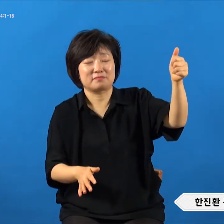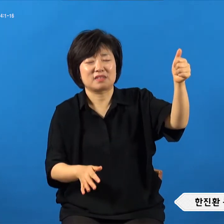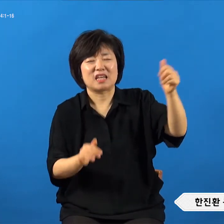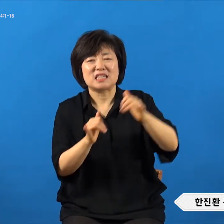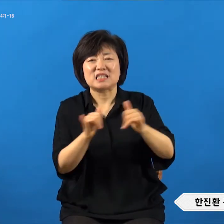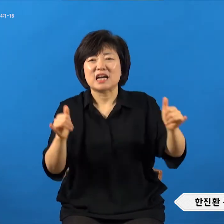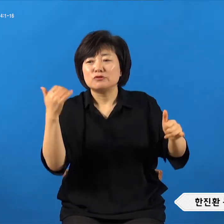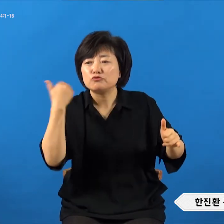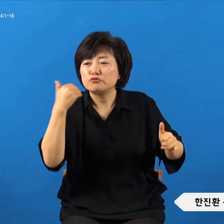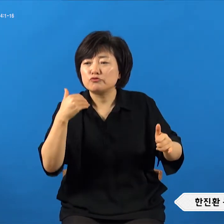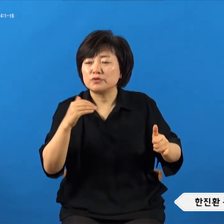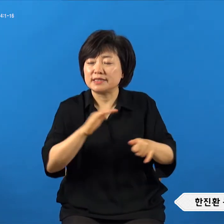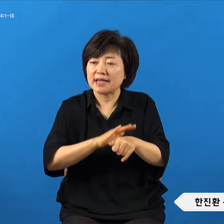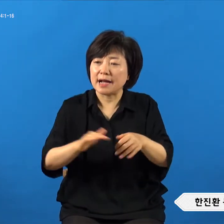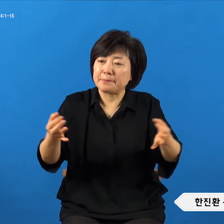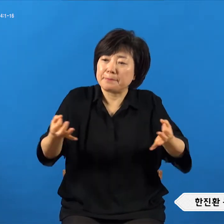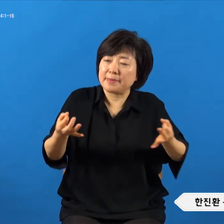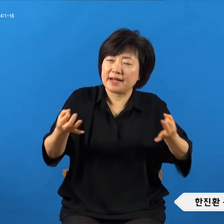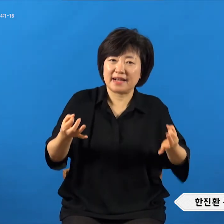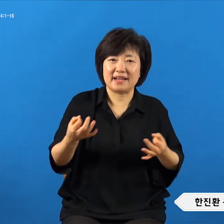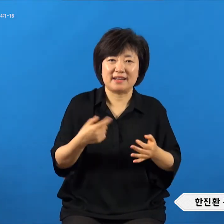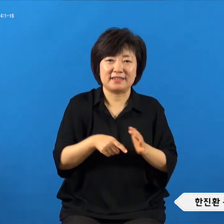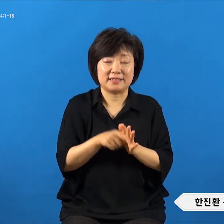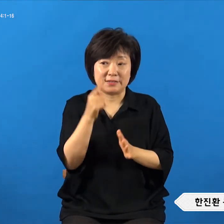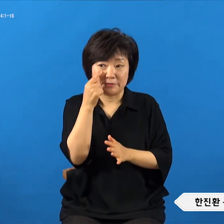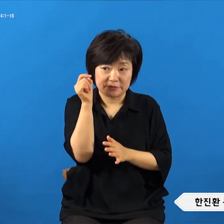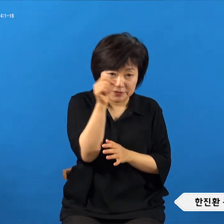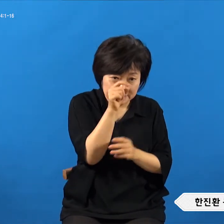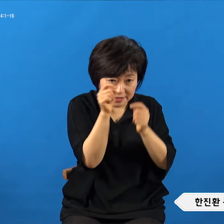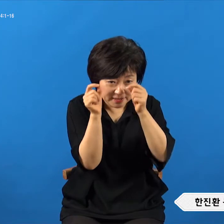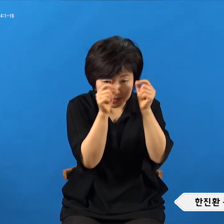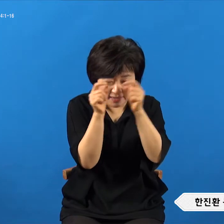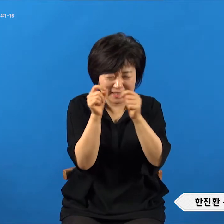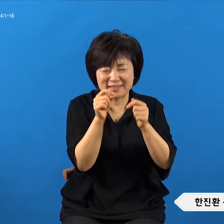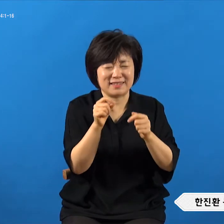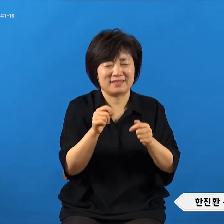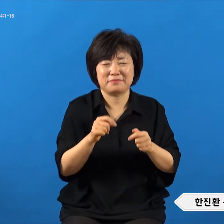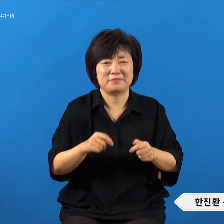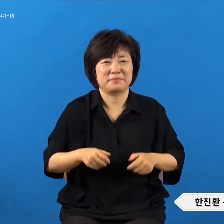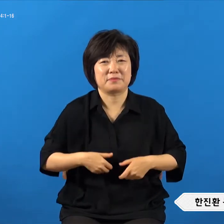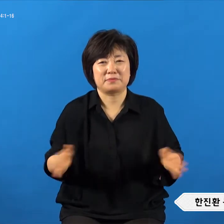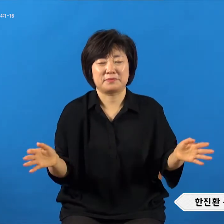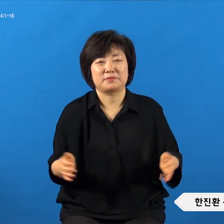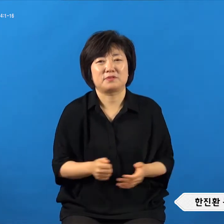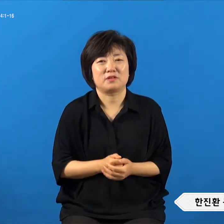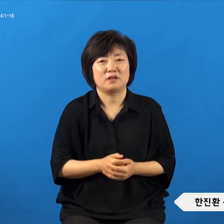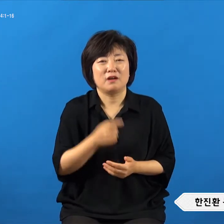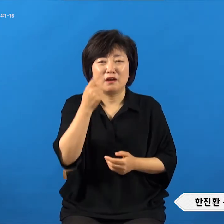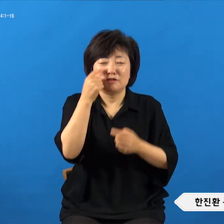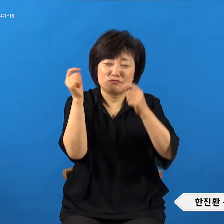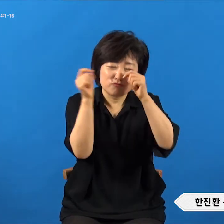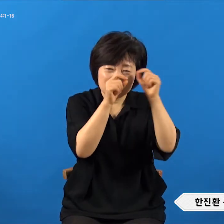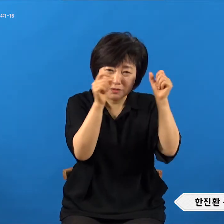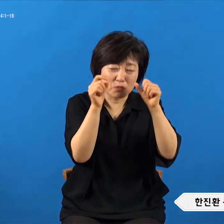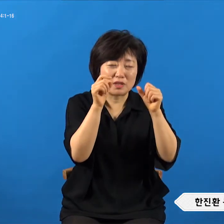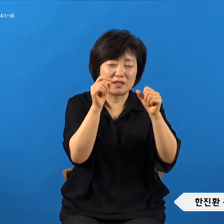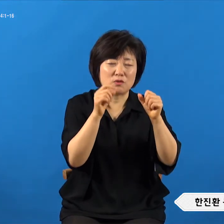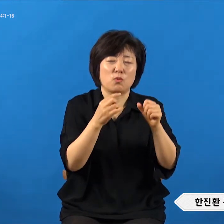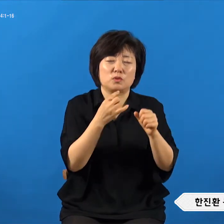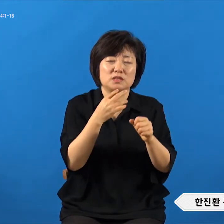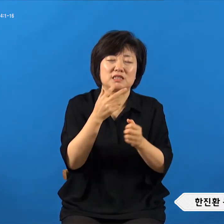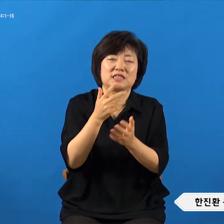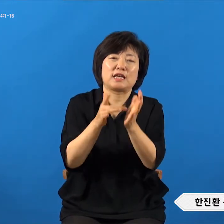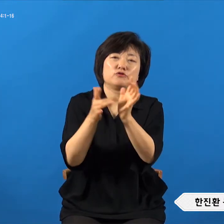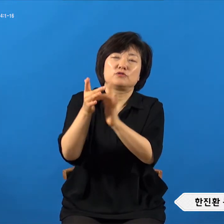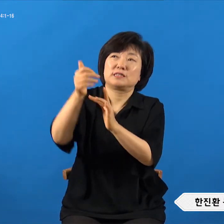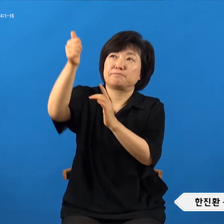인간 누구에게 잘 보이려고 눈치를 살피면서 그렇게 할 필요가 없습니다. 눈치를 살핀다면